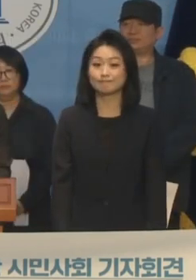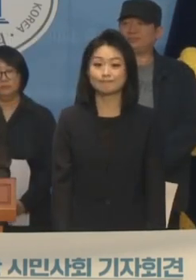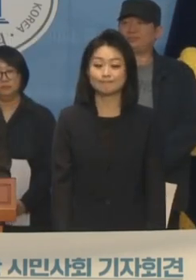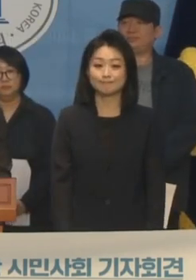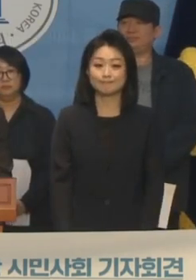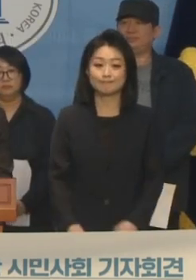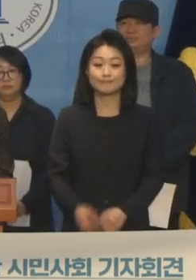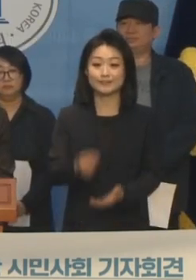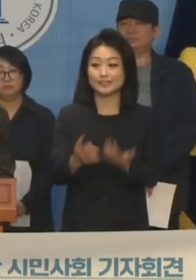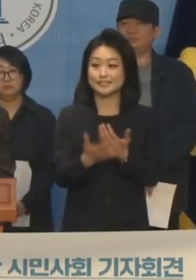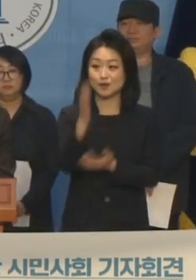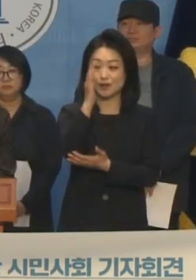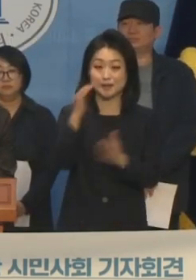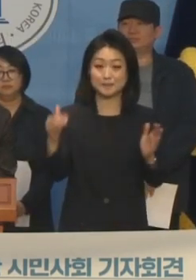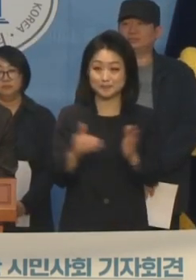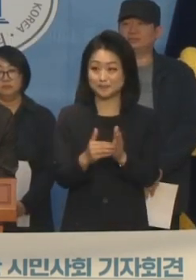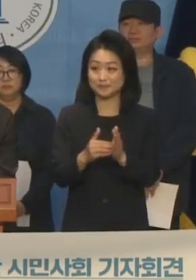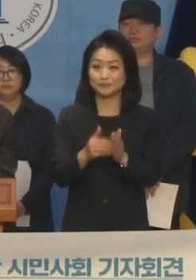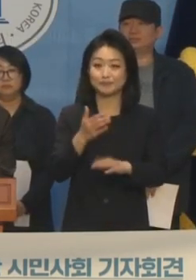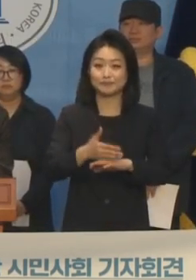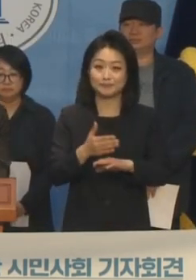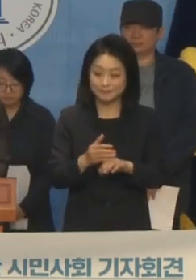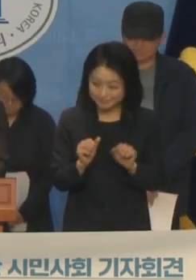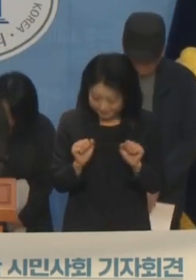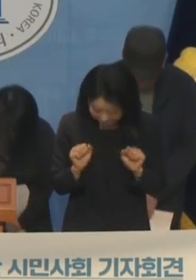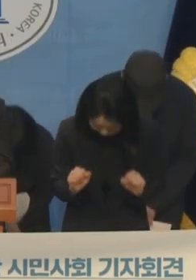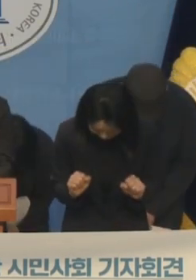예, 이상으로 기자회견 마무리하겠습니다. 감사합니다.